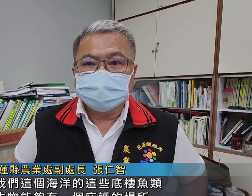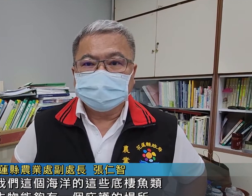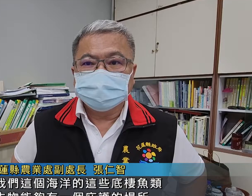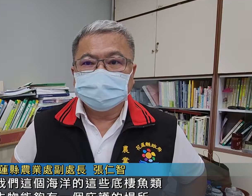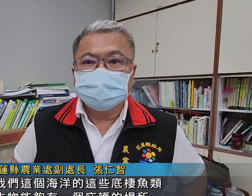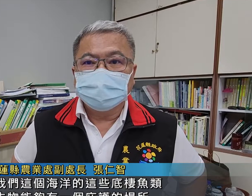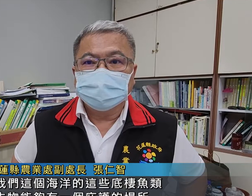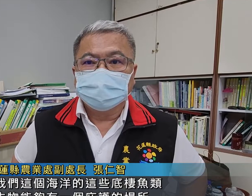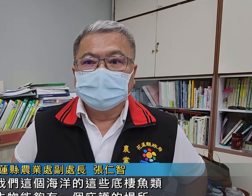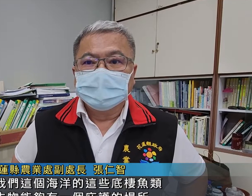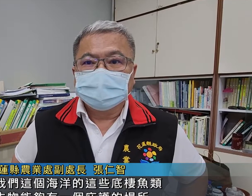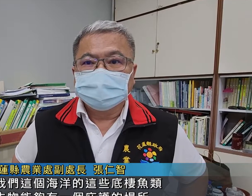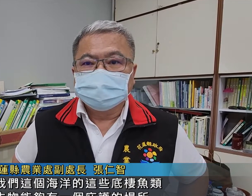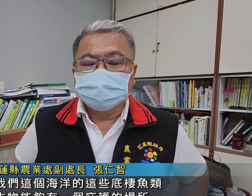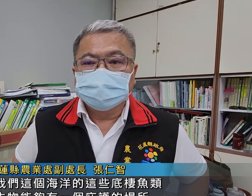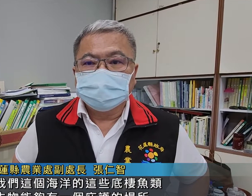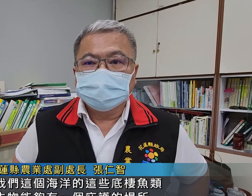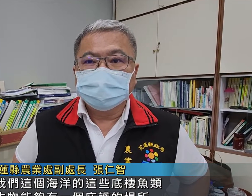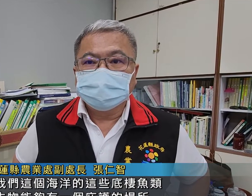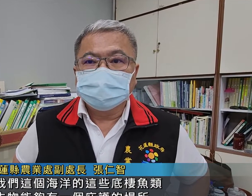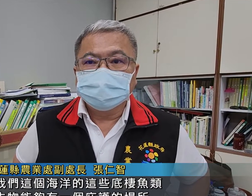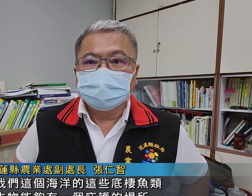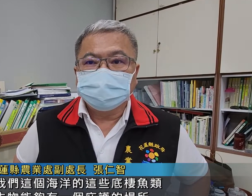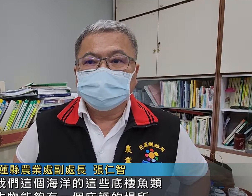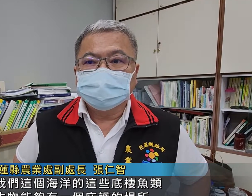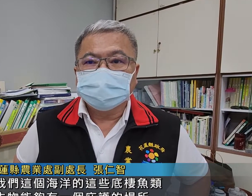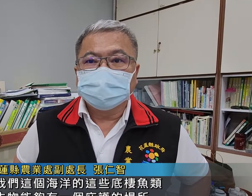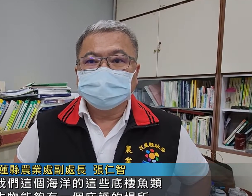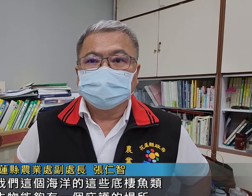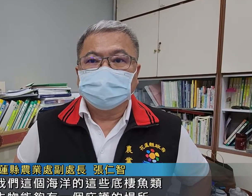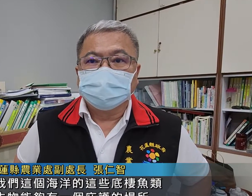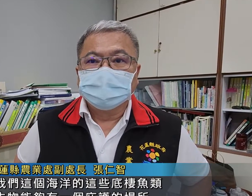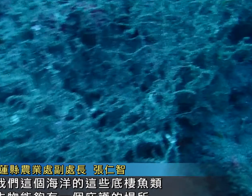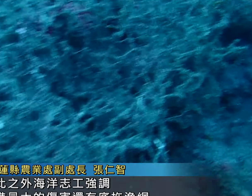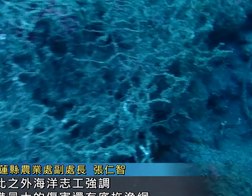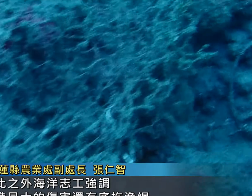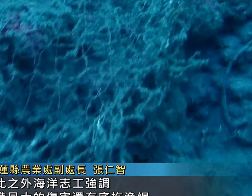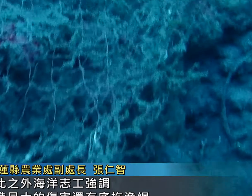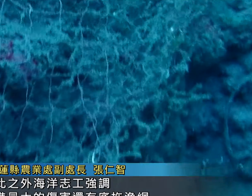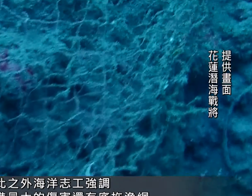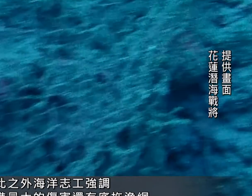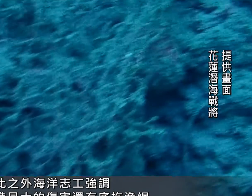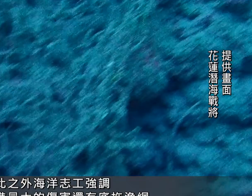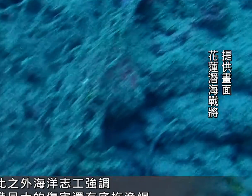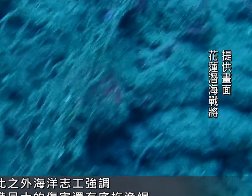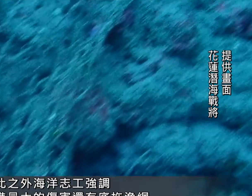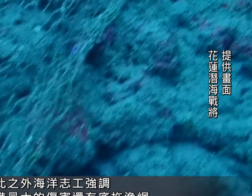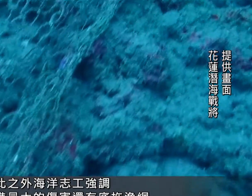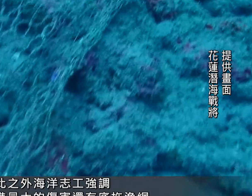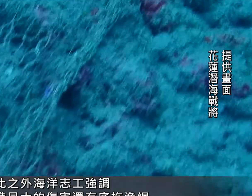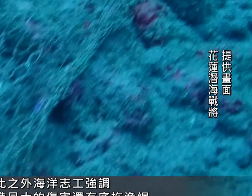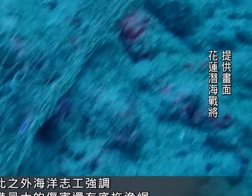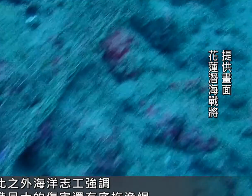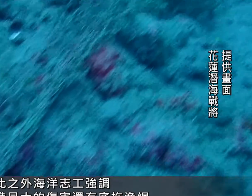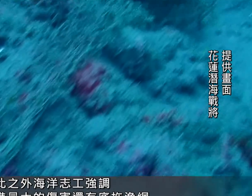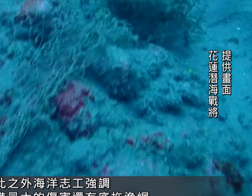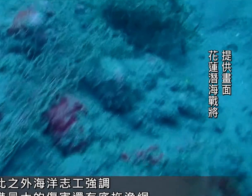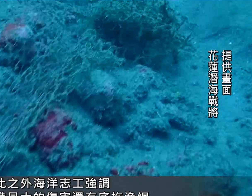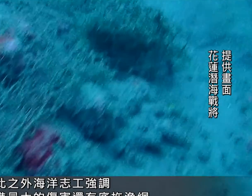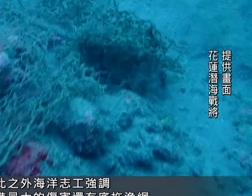底栖鱼类跟生物能够有一个庇护的场所。 除此之外， 海洋志工强调，鱼礁最大的伤害还有底